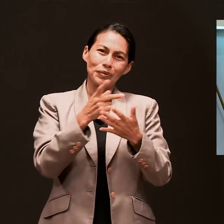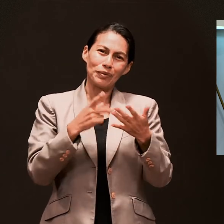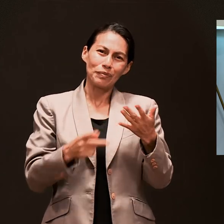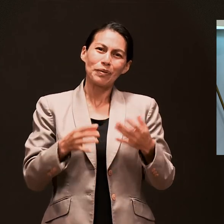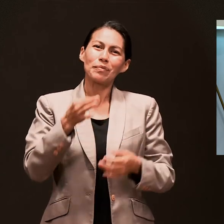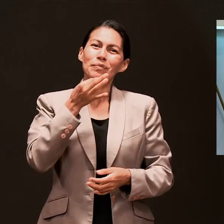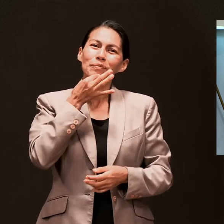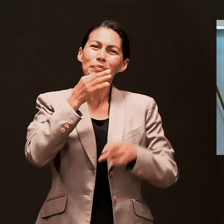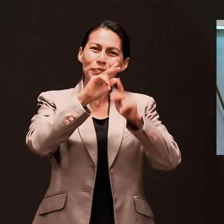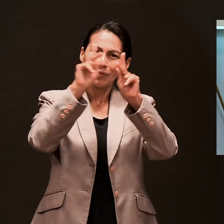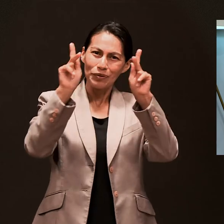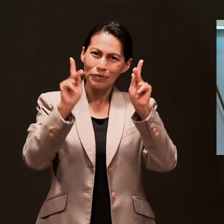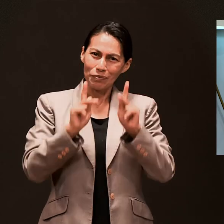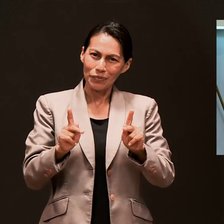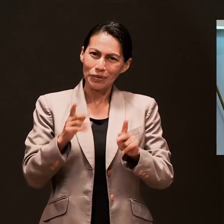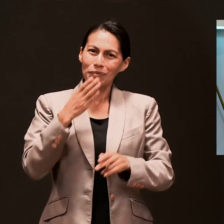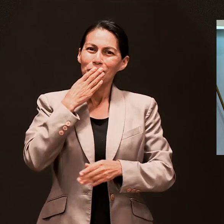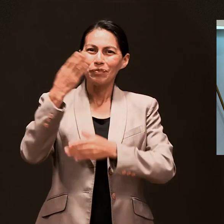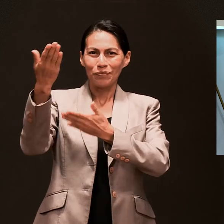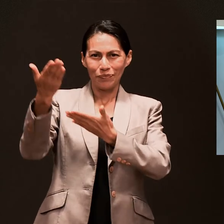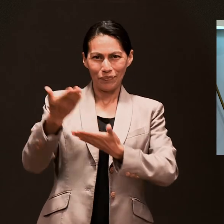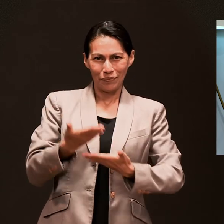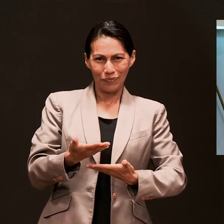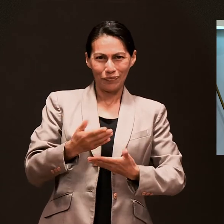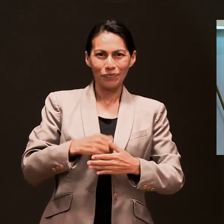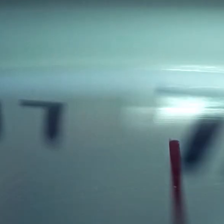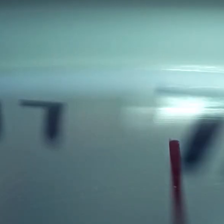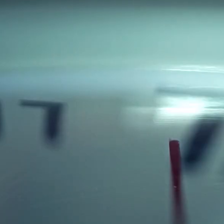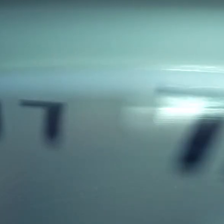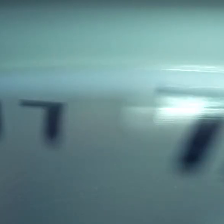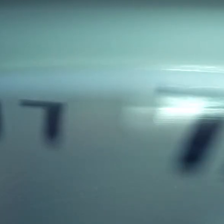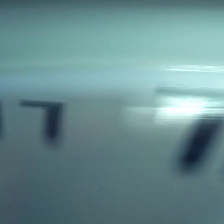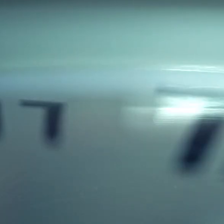es un momento de paz bienvenidos